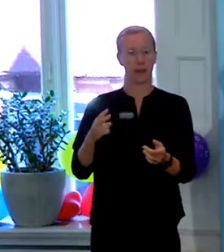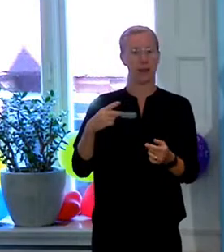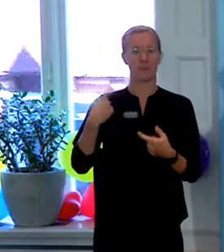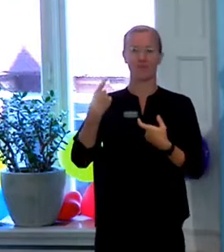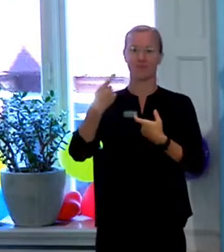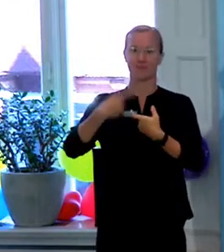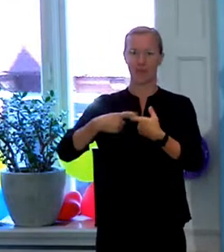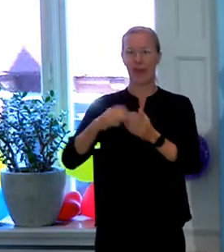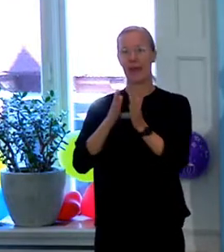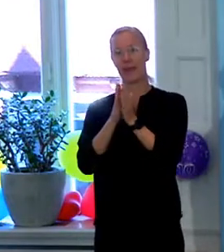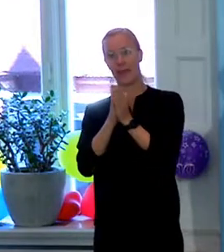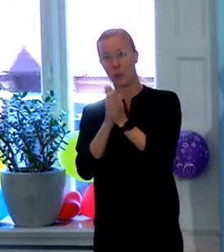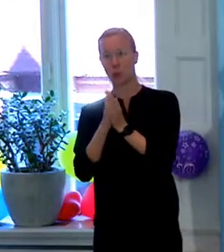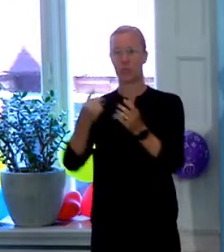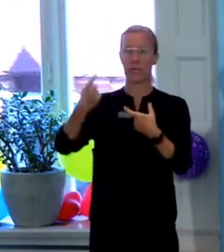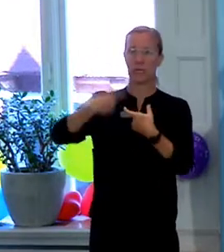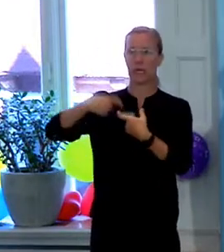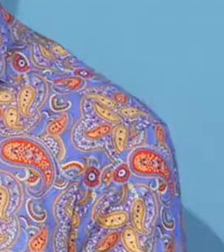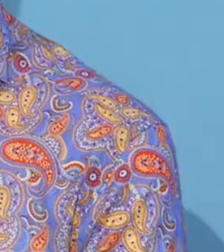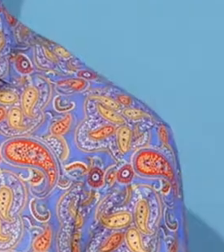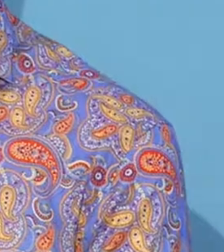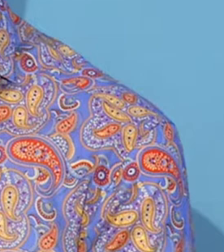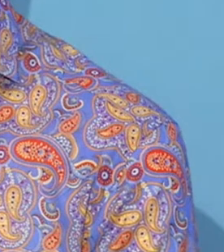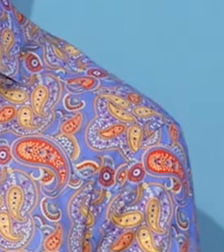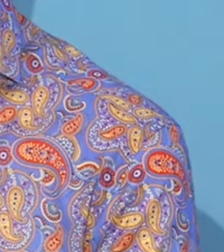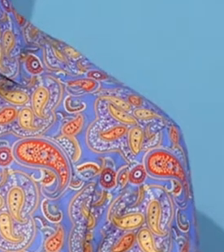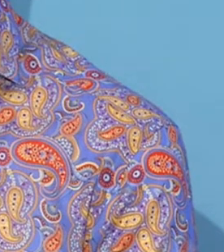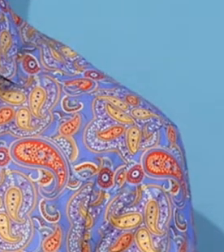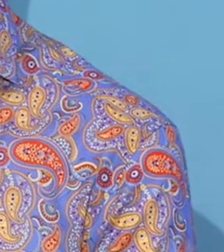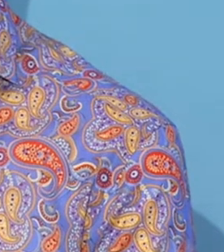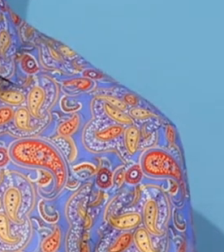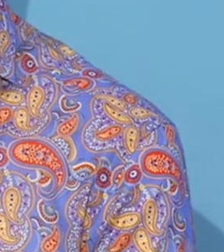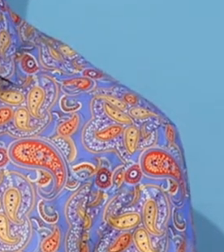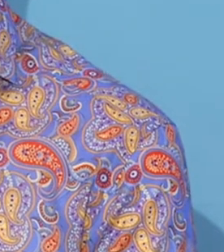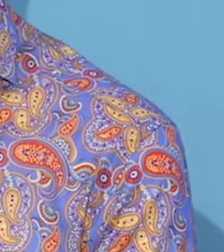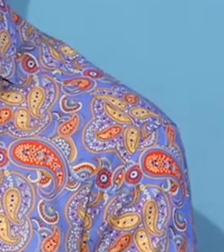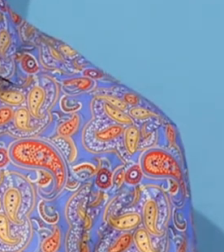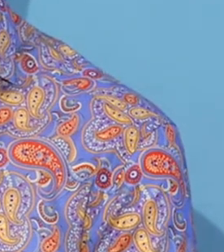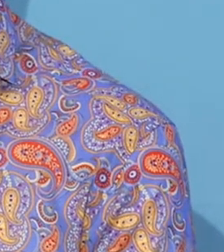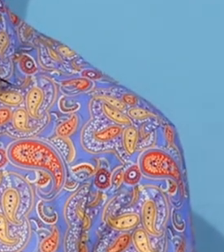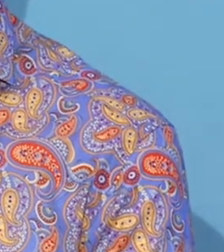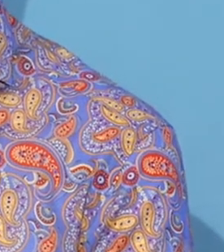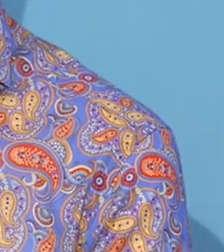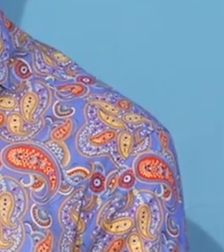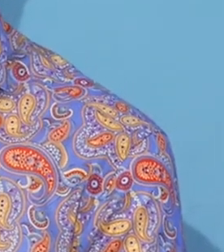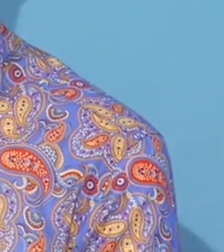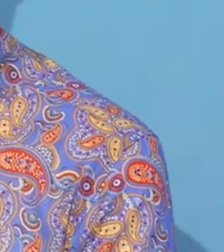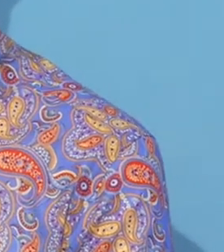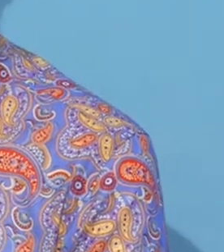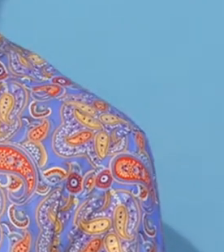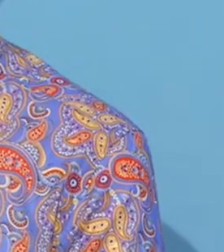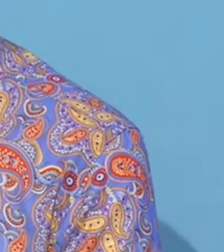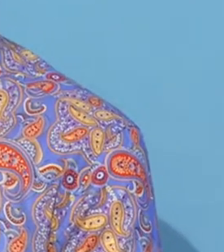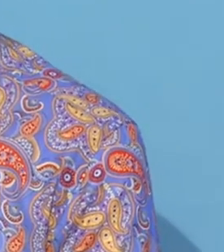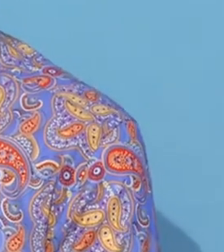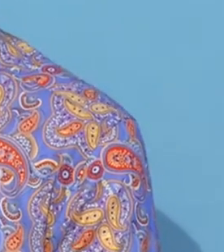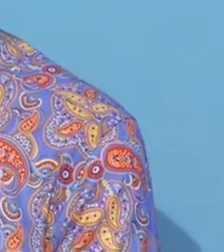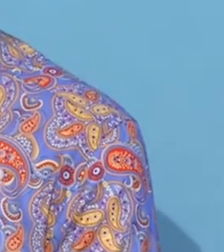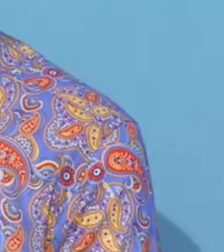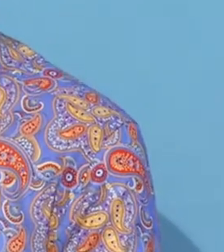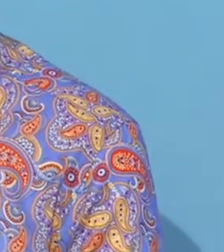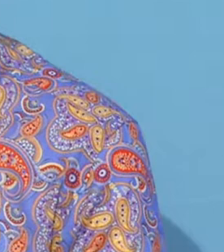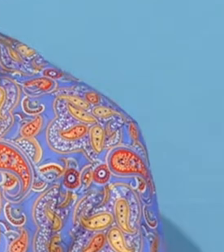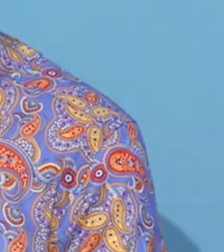handlar om en religionstillhörighet, utan det handlar om ett sätt att försöka begränsa, att utöva makt över andra. Att det är det handlar